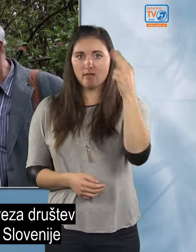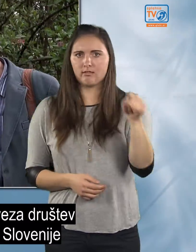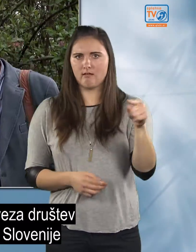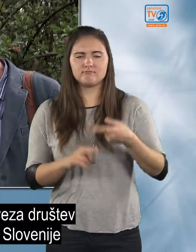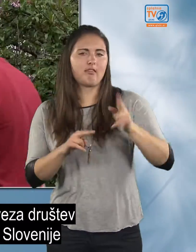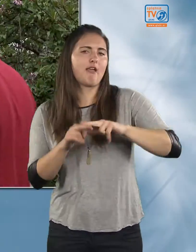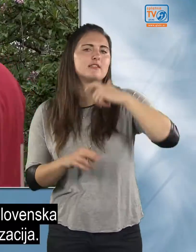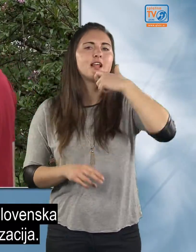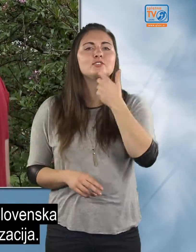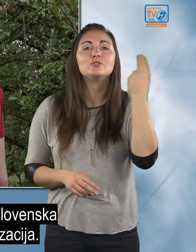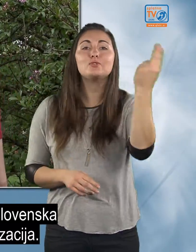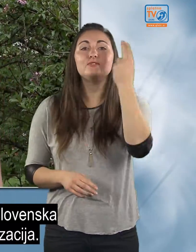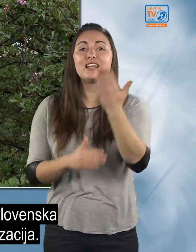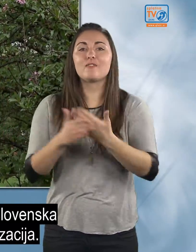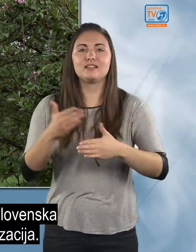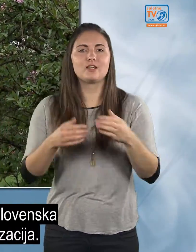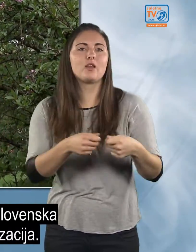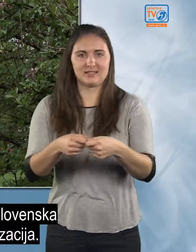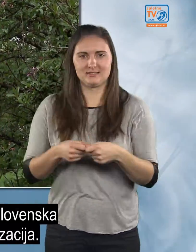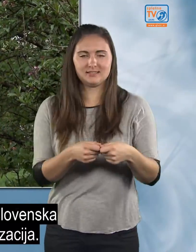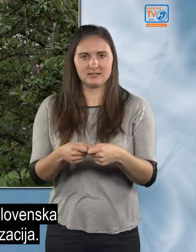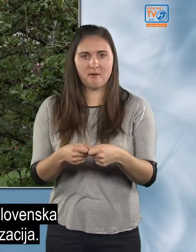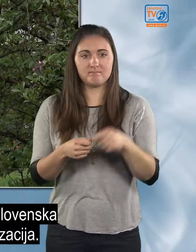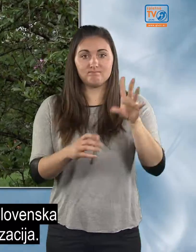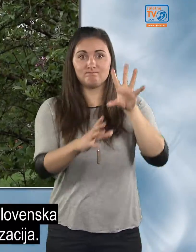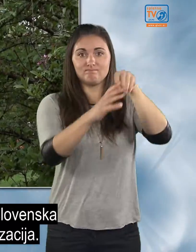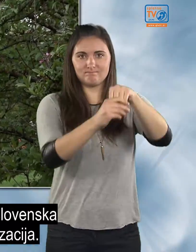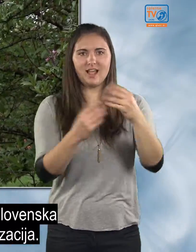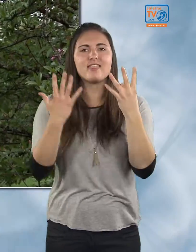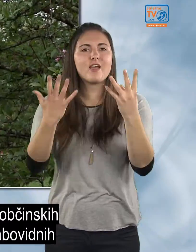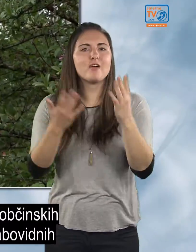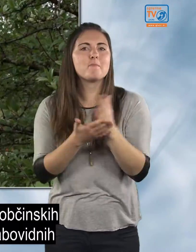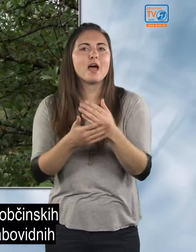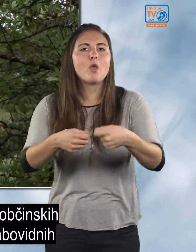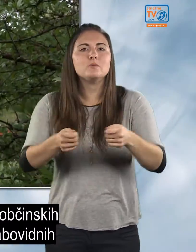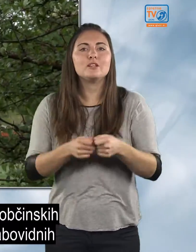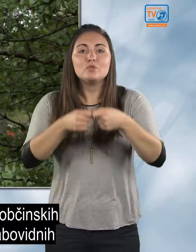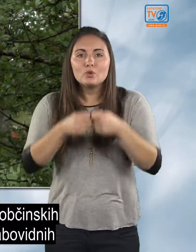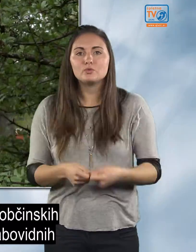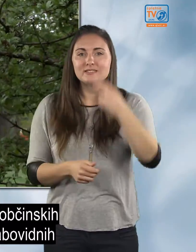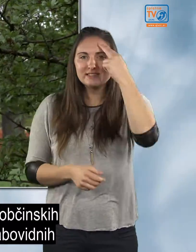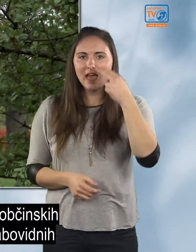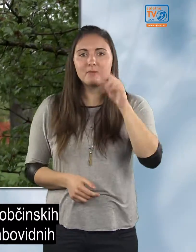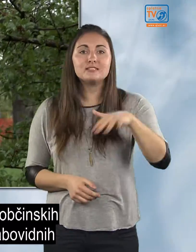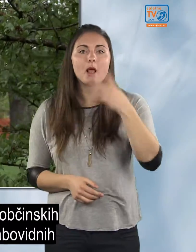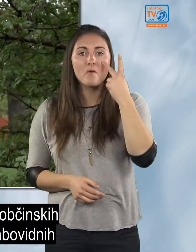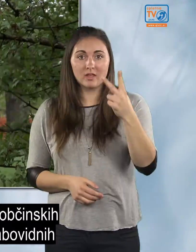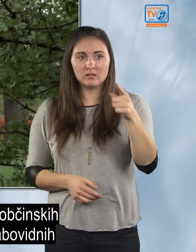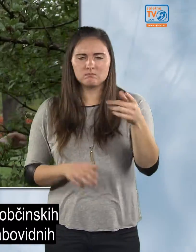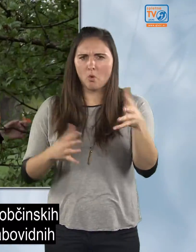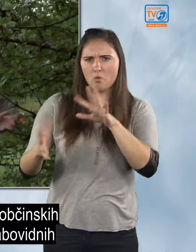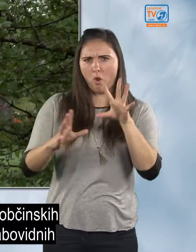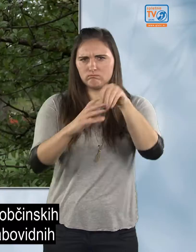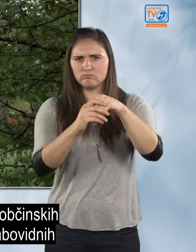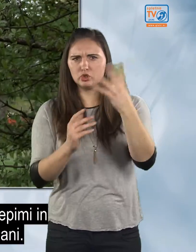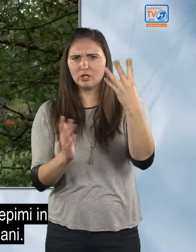in slabovidnih Slovenije, je tako najstarejša slovenska invalidska organizacija. Združuje 9 medobčinskih društev